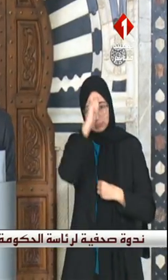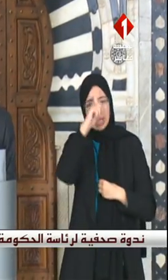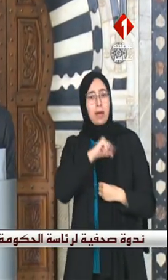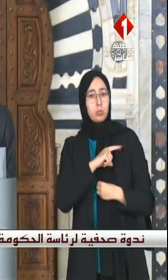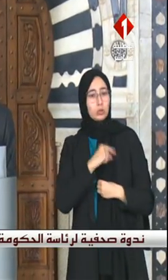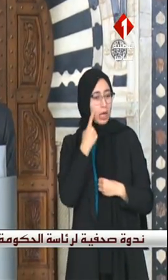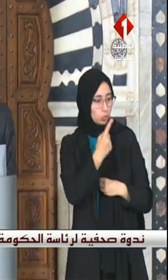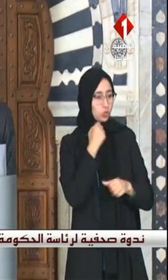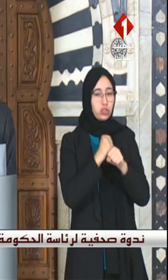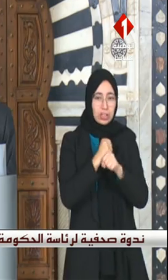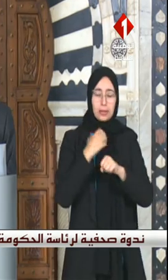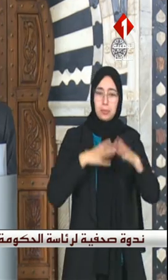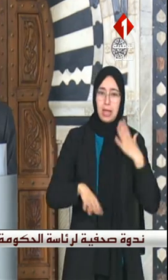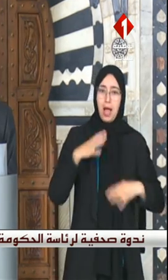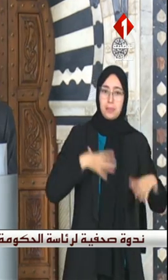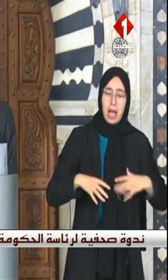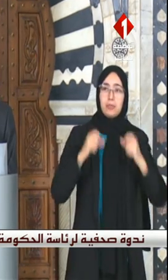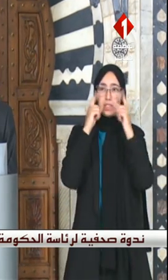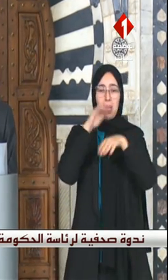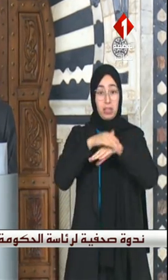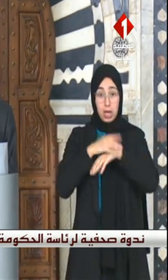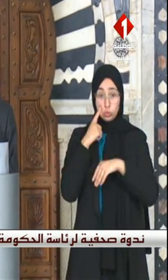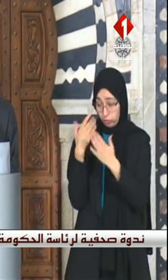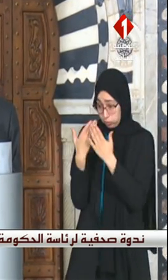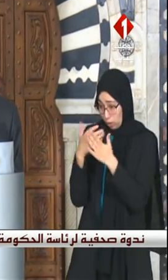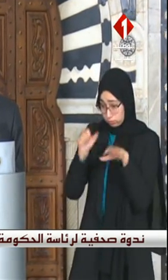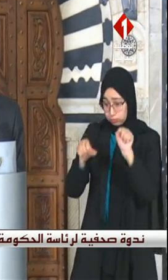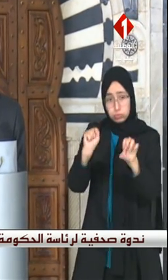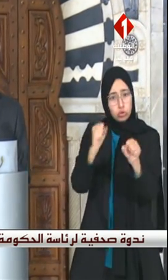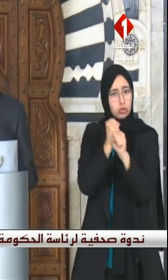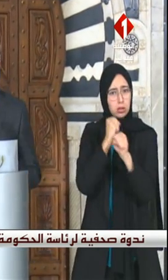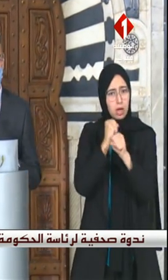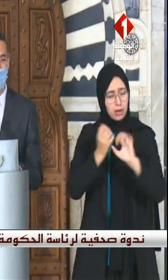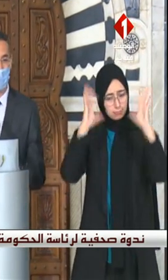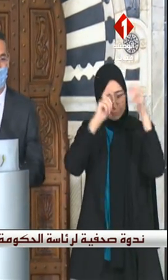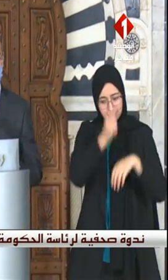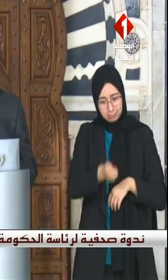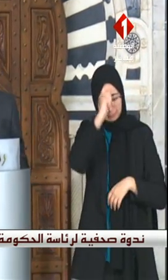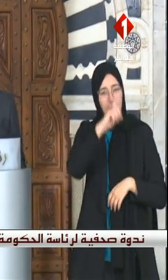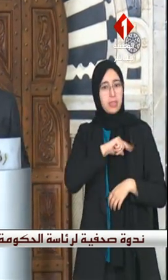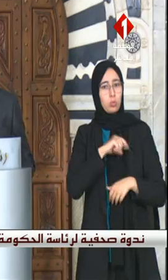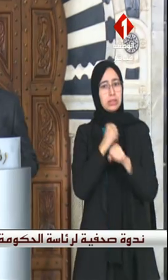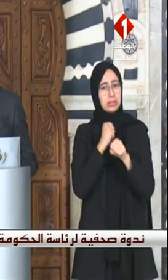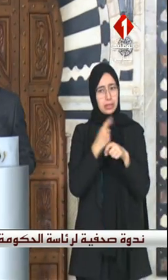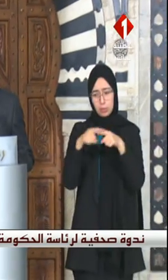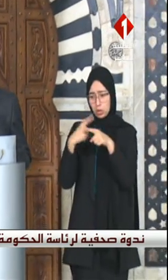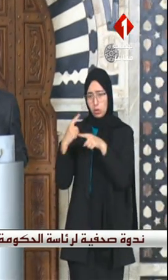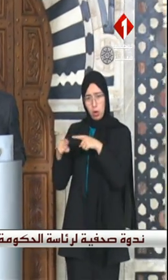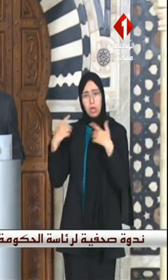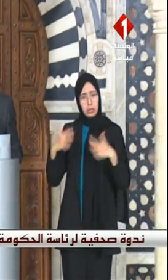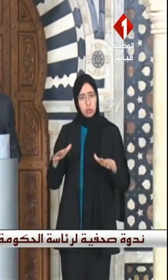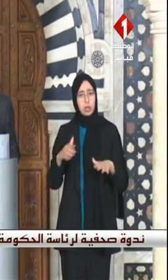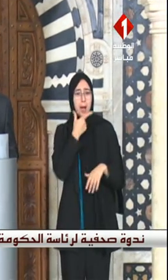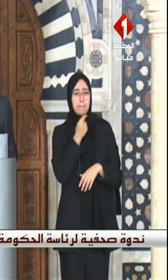قناعة، لأني لمست بشكل واضح ومباشر الأعمال الكبيرة والتعب المضني اللي تحدوا فيه في القيام